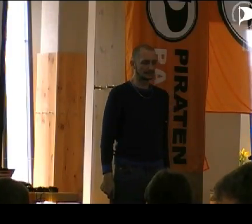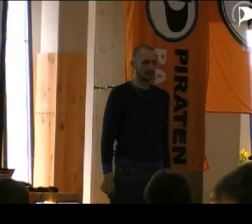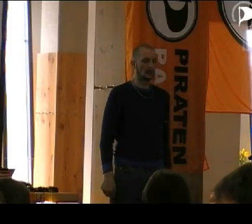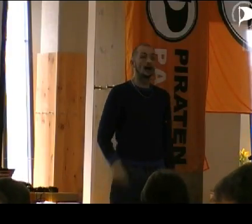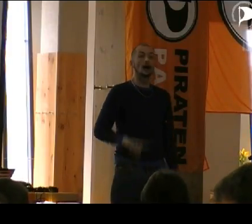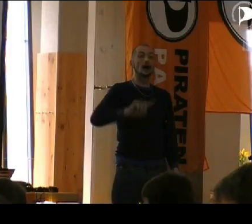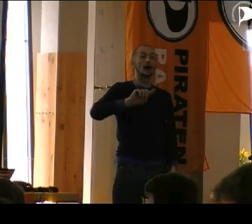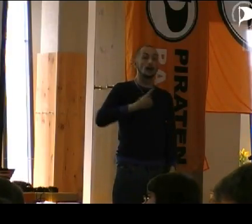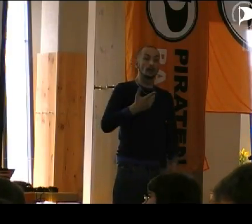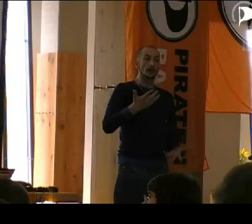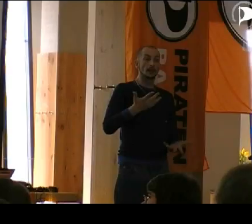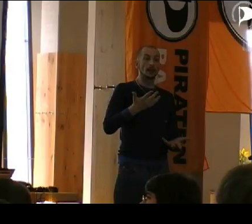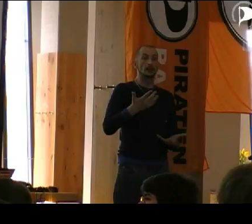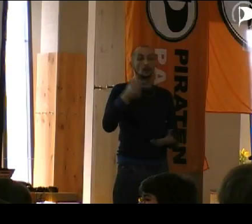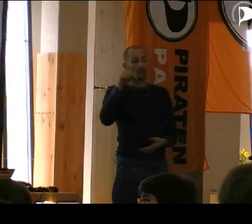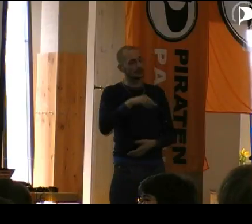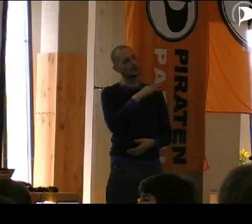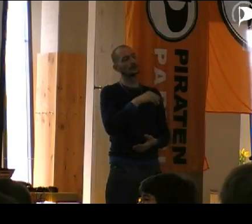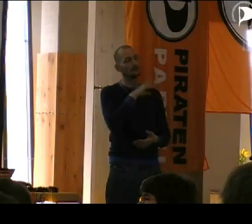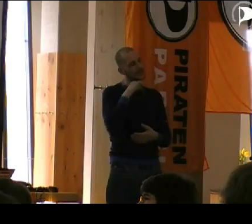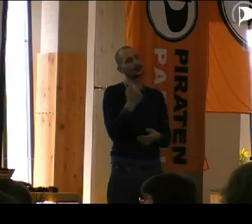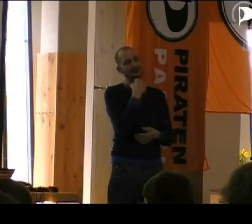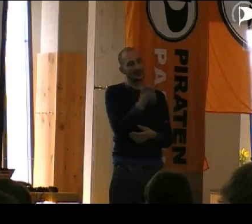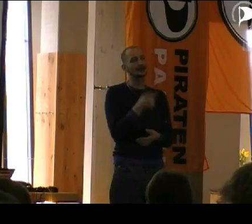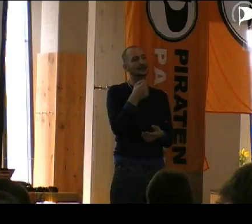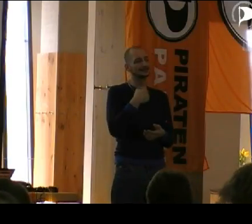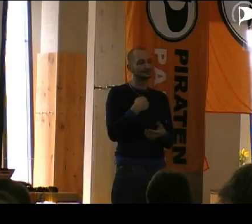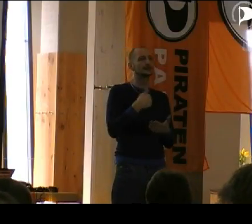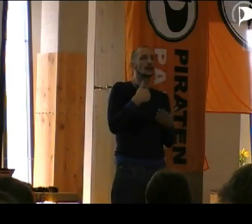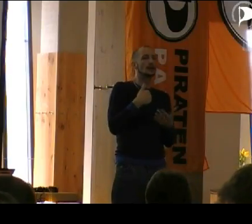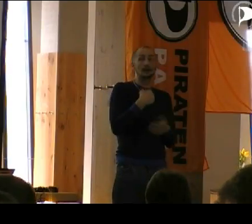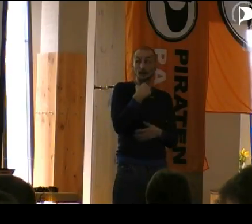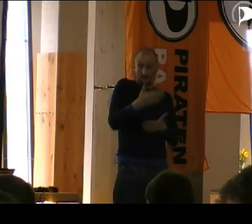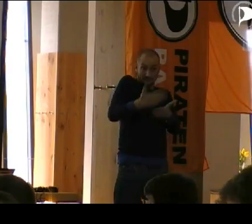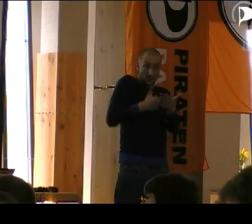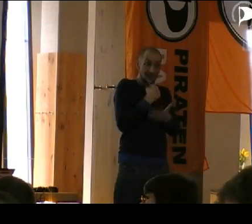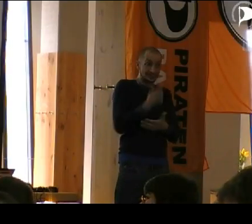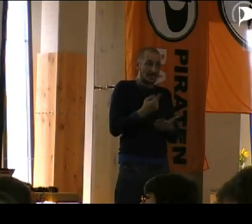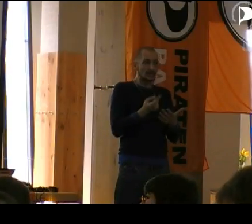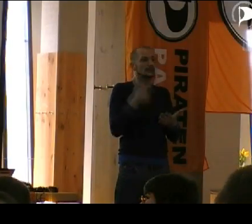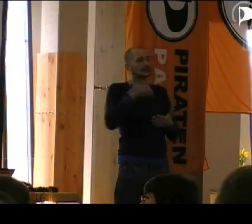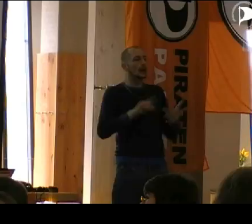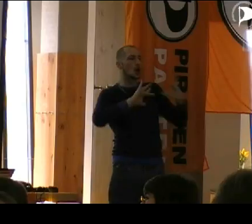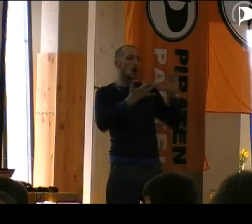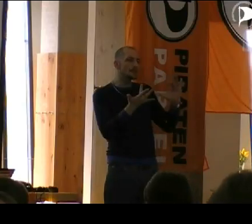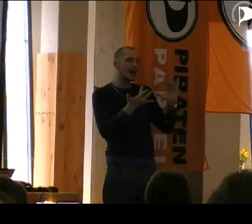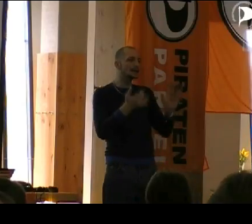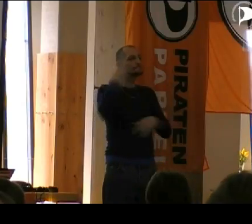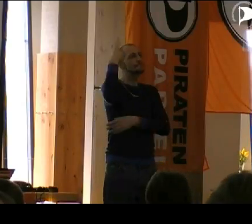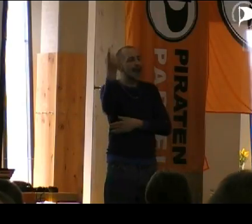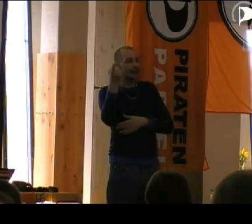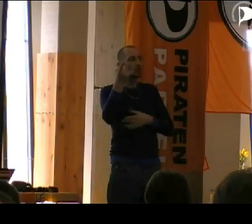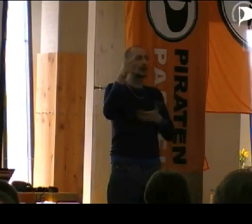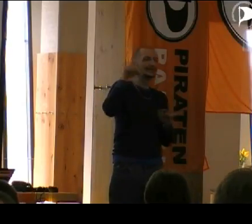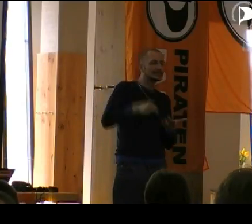denn schließlich dazu wird auch schon alles gesagt schließlich mit dem argument bzw online meinungsbild zu haben mir braucht man tun um